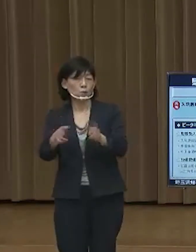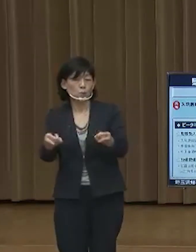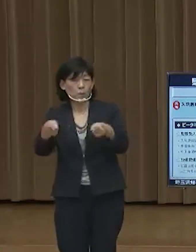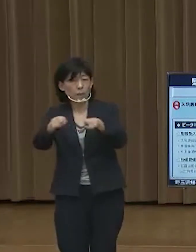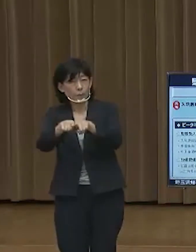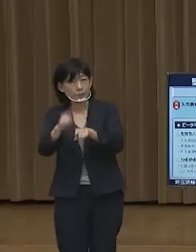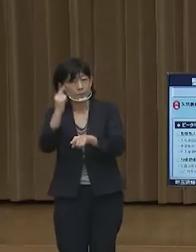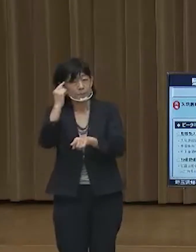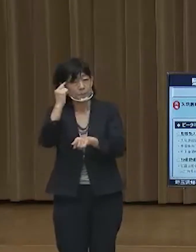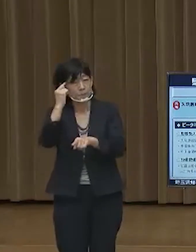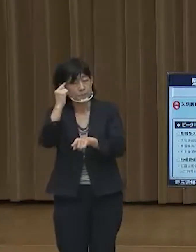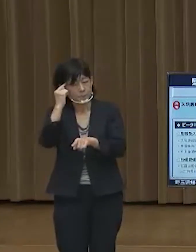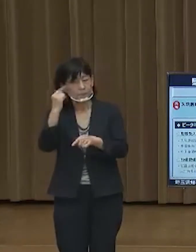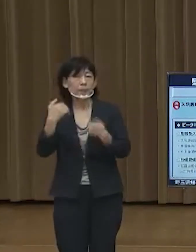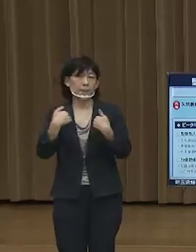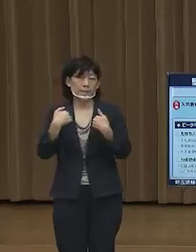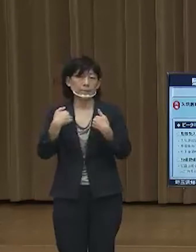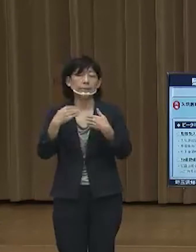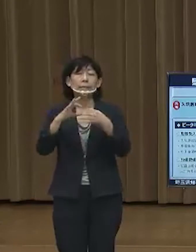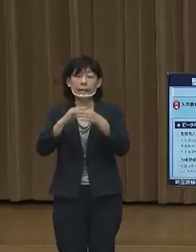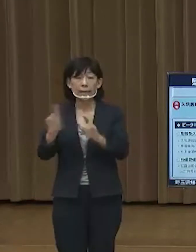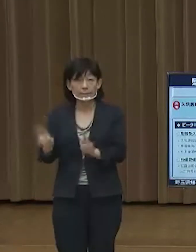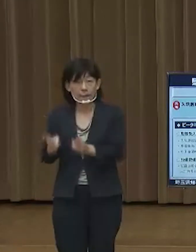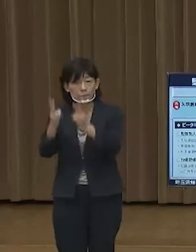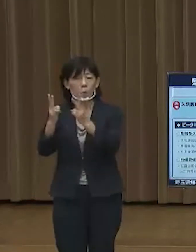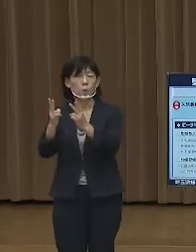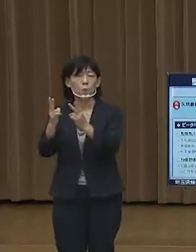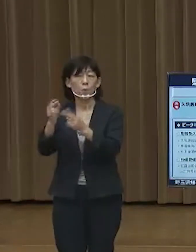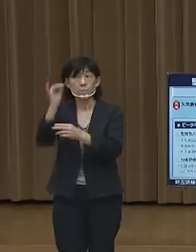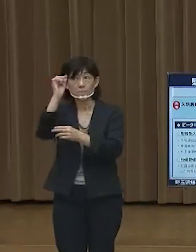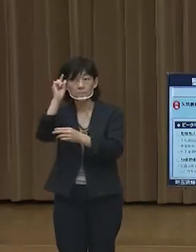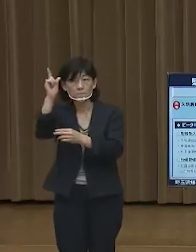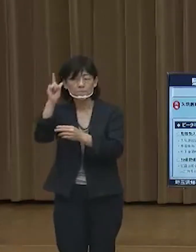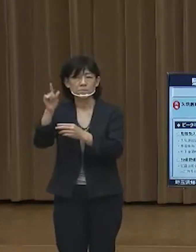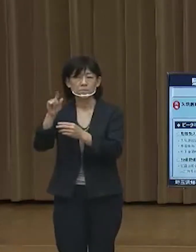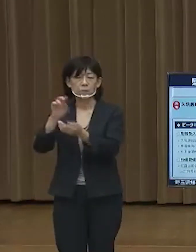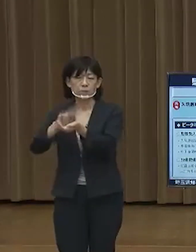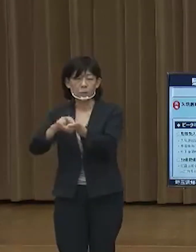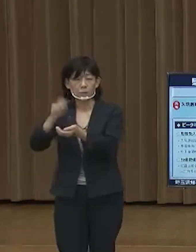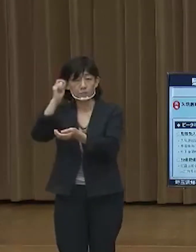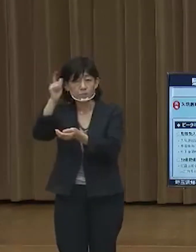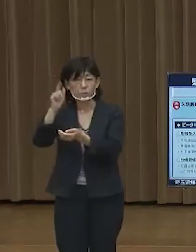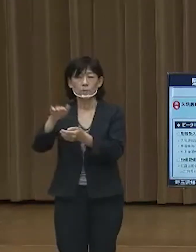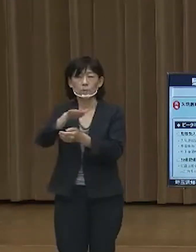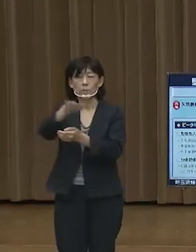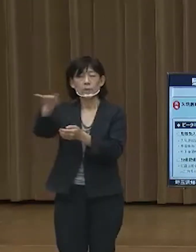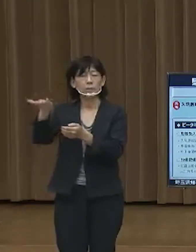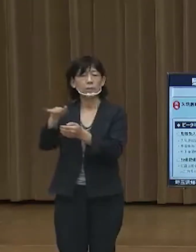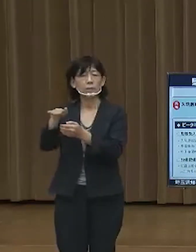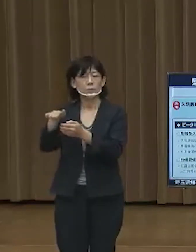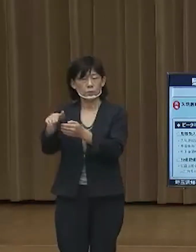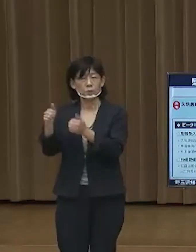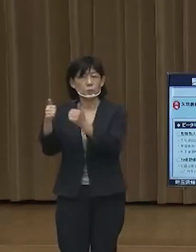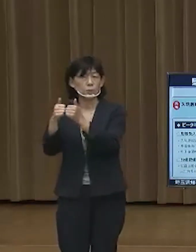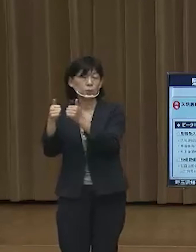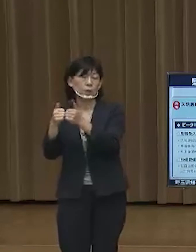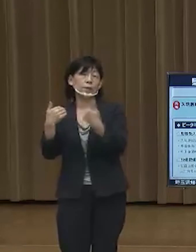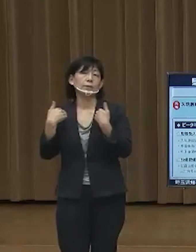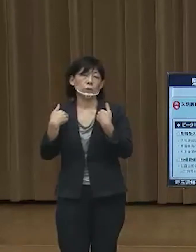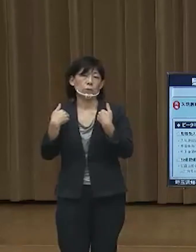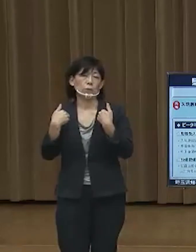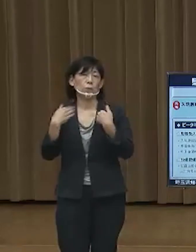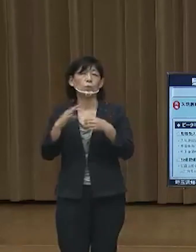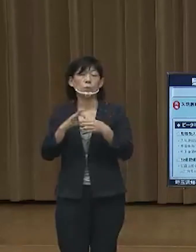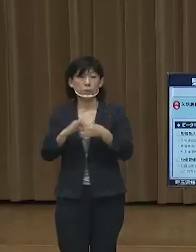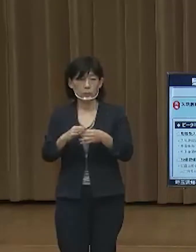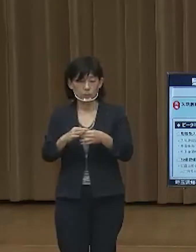があると思いますので、専門家の方のご意見も伺いながら、この令和2年度の末についてすべ